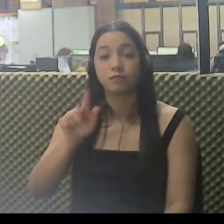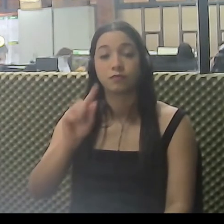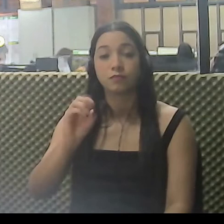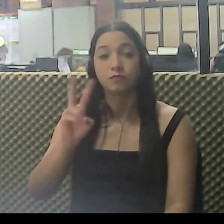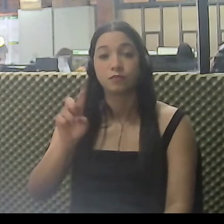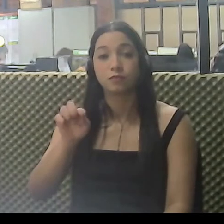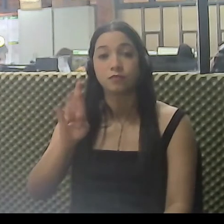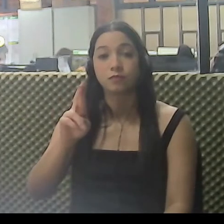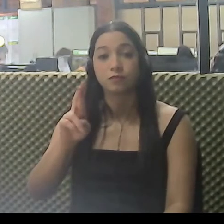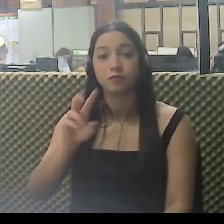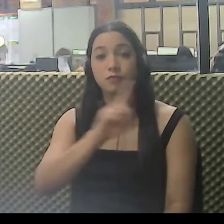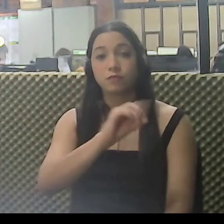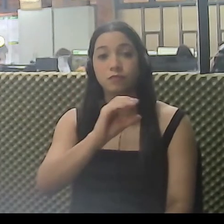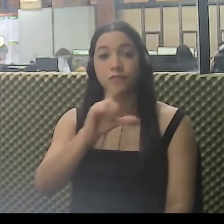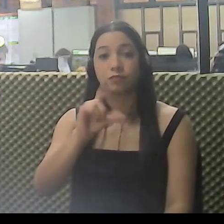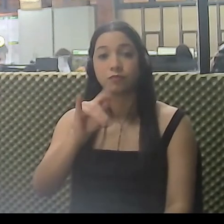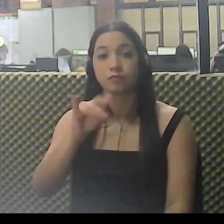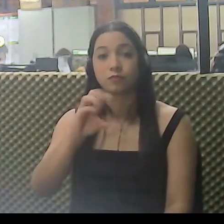zoológico@uberlandia.mg.gov.br